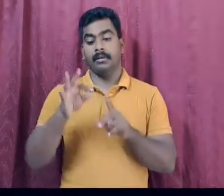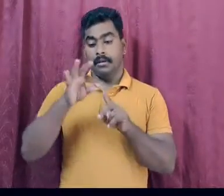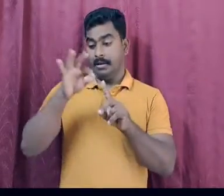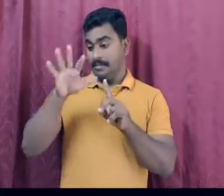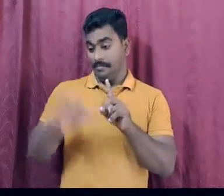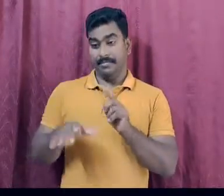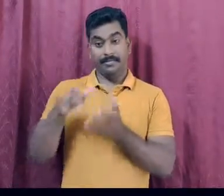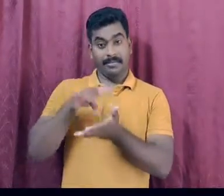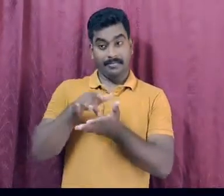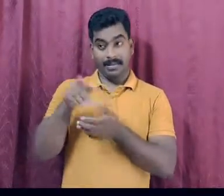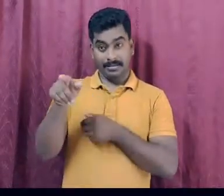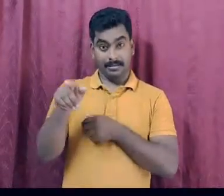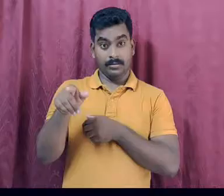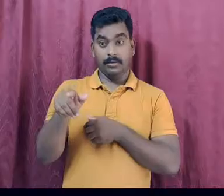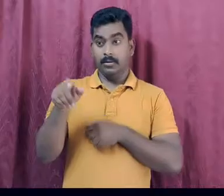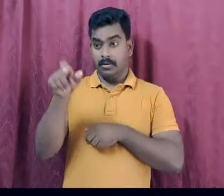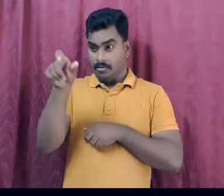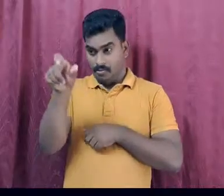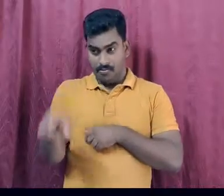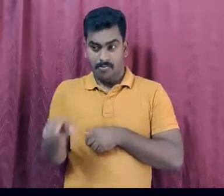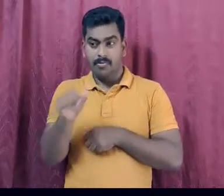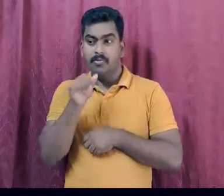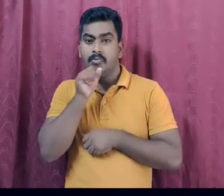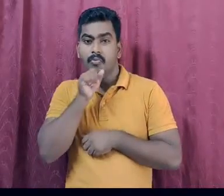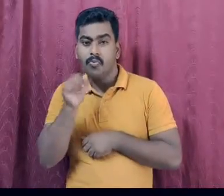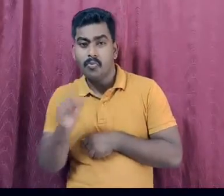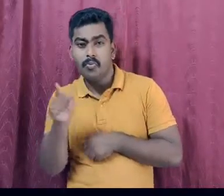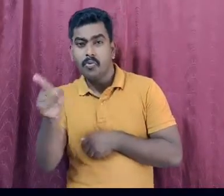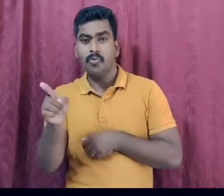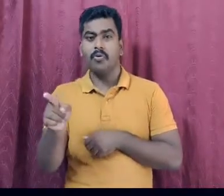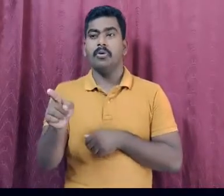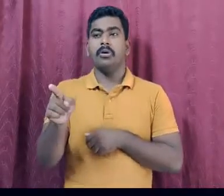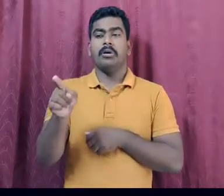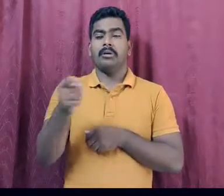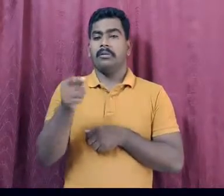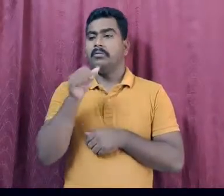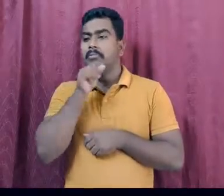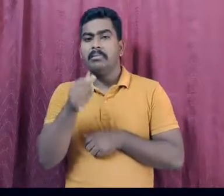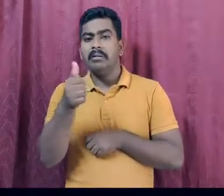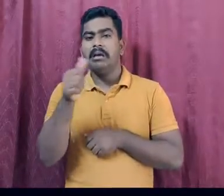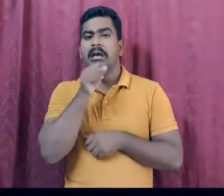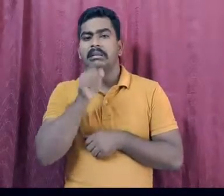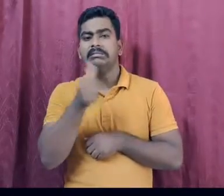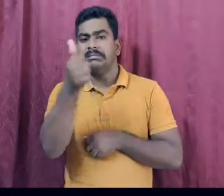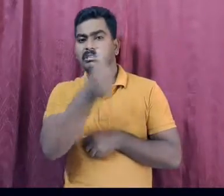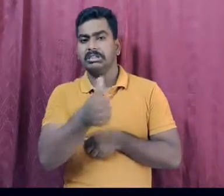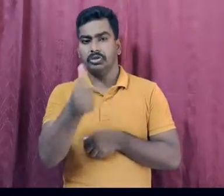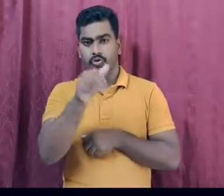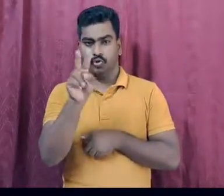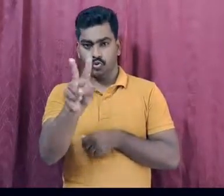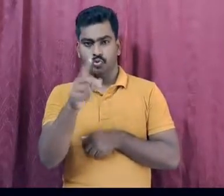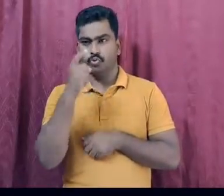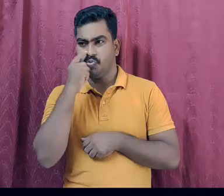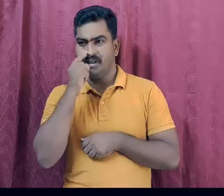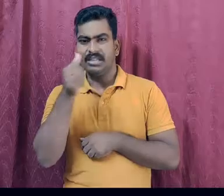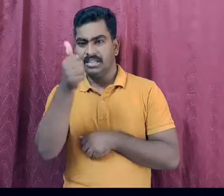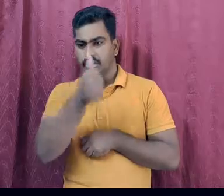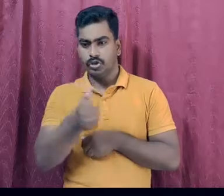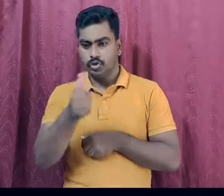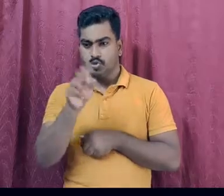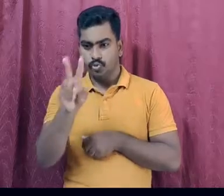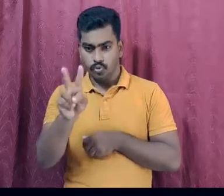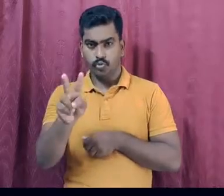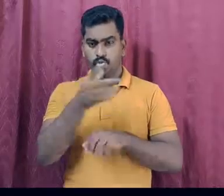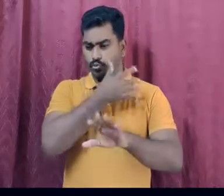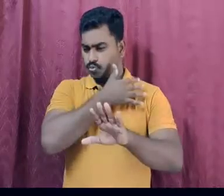പത്തനംതിട്ടയിൽ 48 ദിവസമായി ആശുപത്രിയിൽ കോവിഡ് മൂലം ചികിത്സയിലായിരുന്ന 62-കാരി രോഗം ഭേദമായി